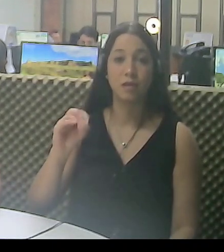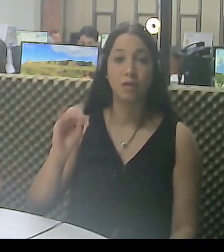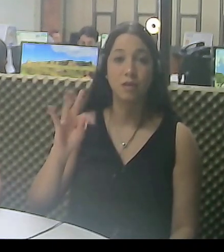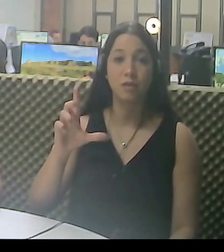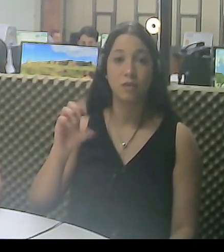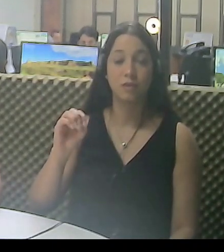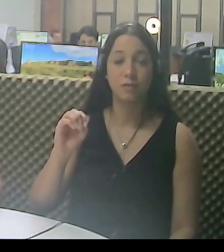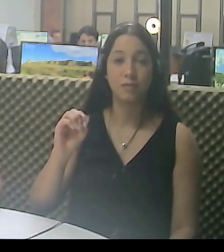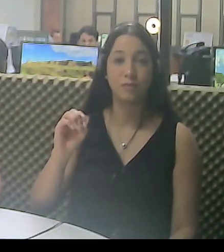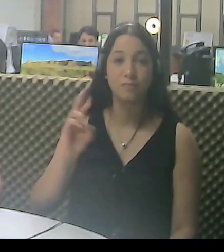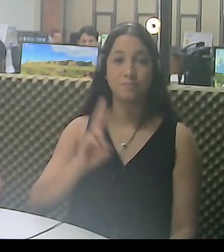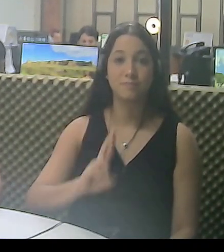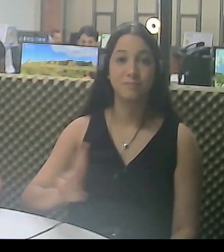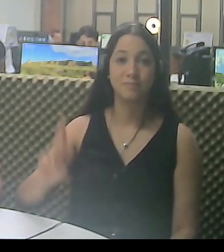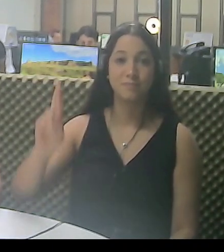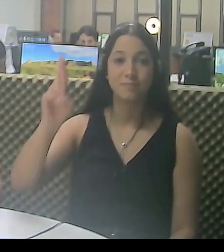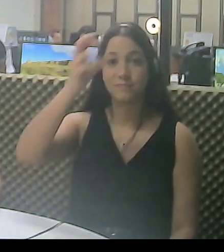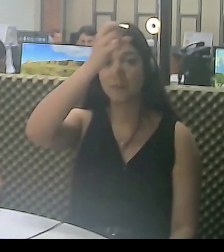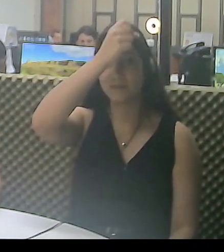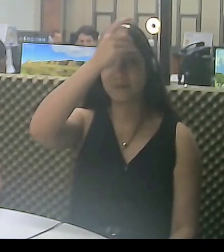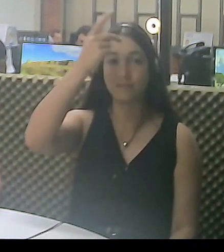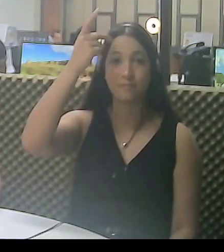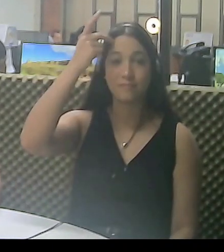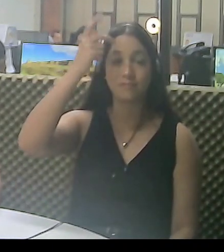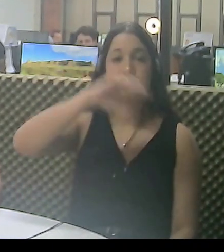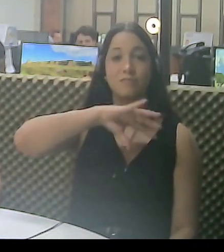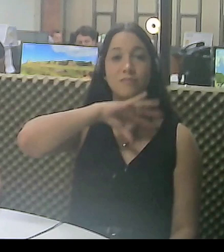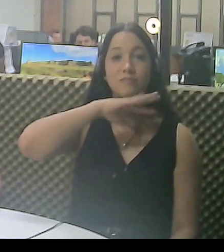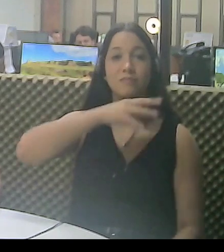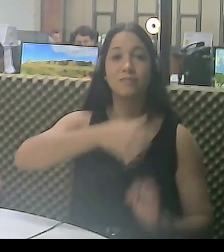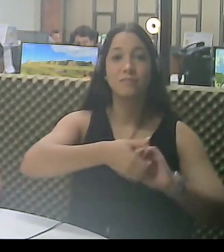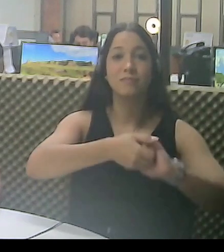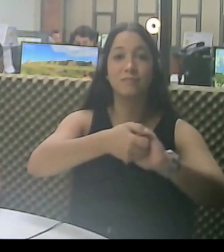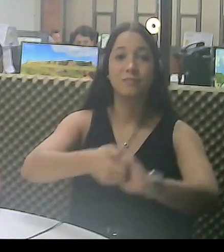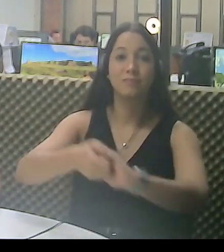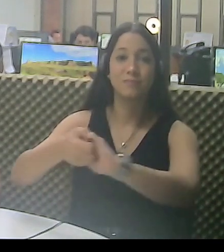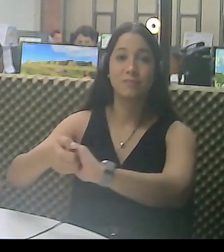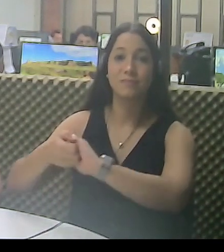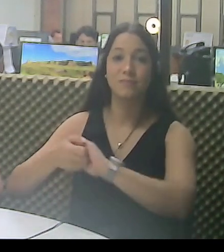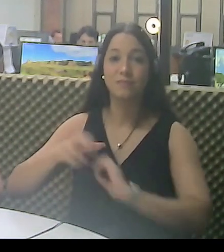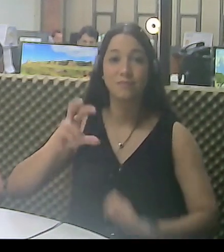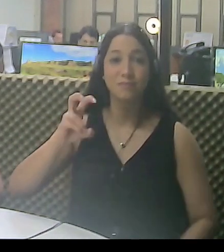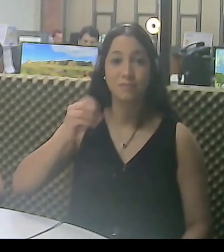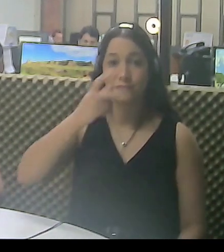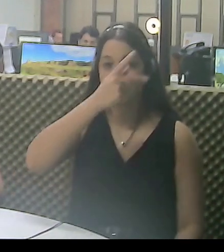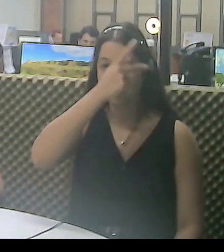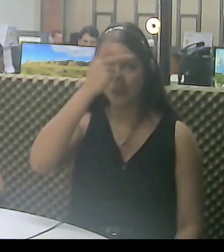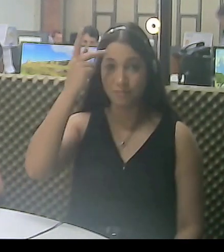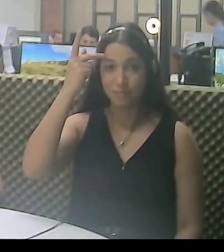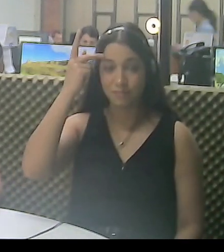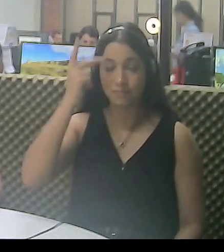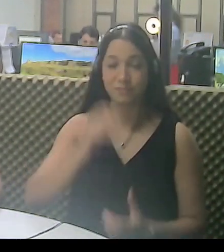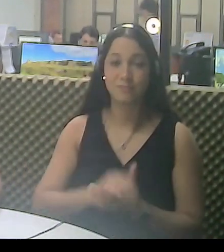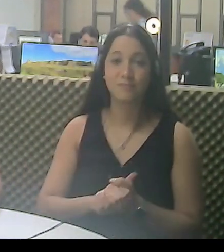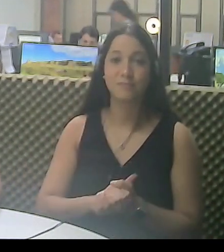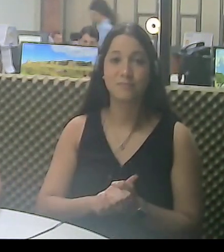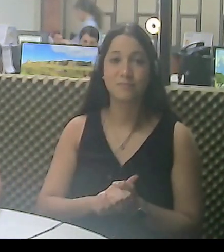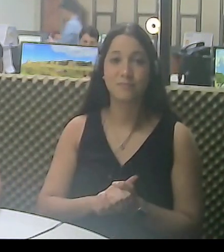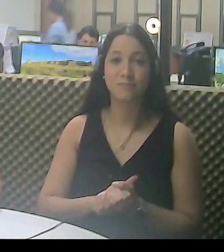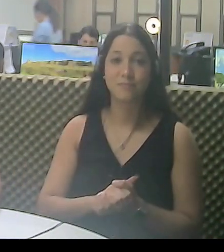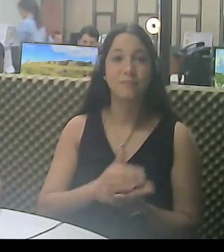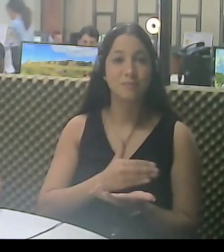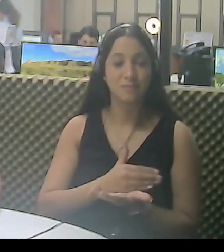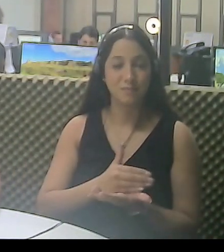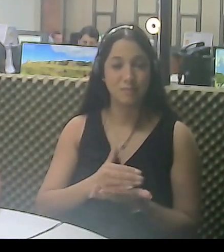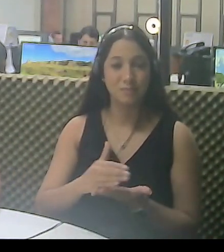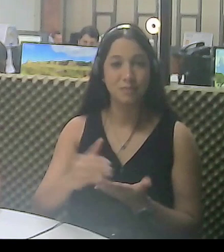Castro Kalimann, representou o prefeito Odelmo Leão e saudou cerca de 50 participantes. Mas é esse ciclo que a gente